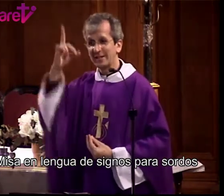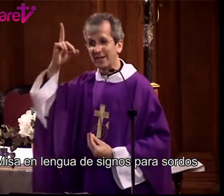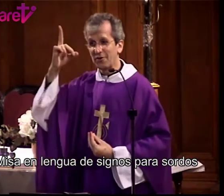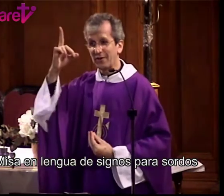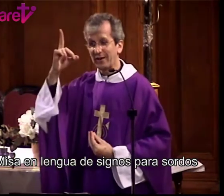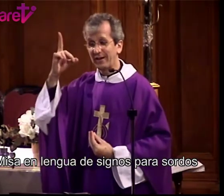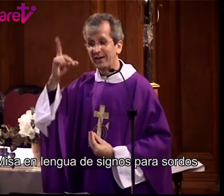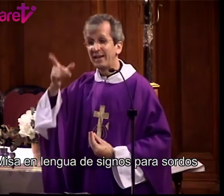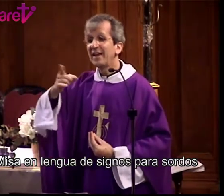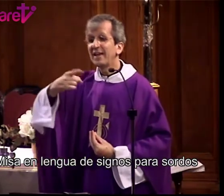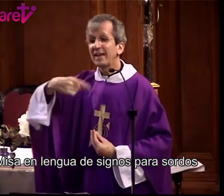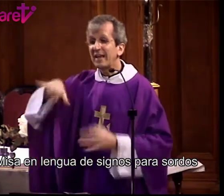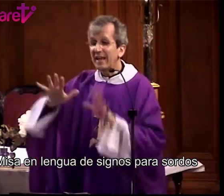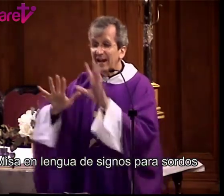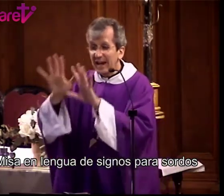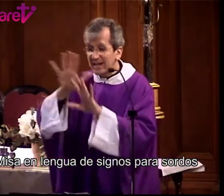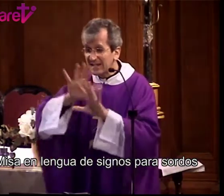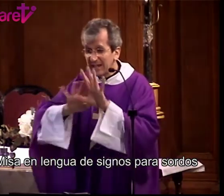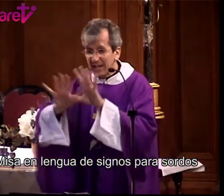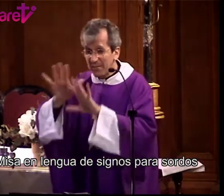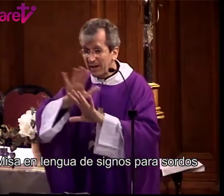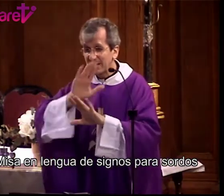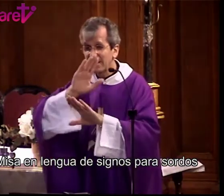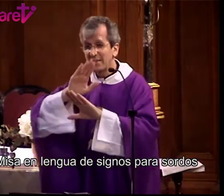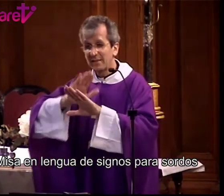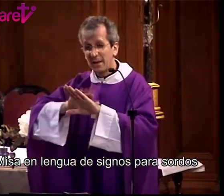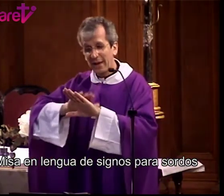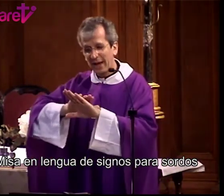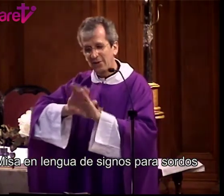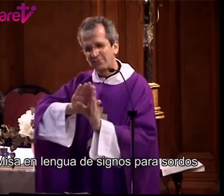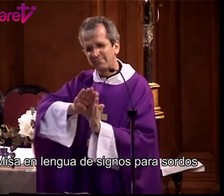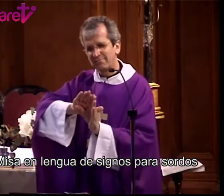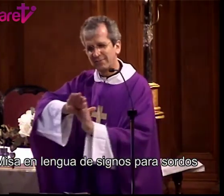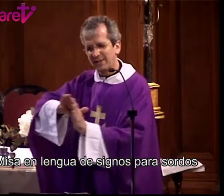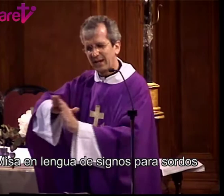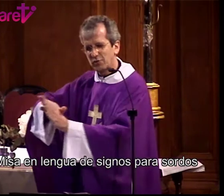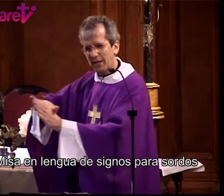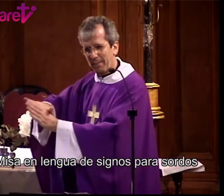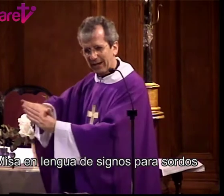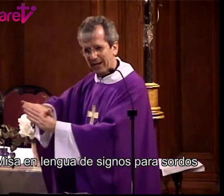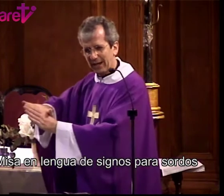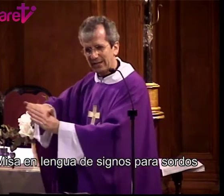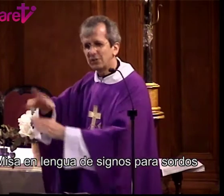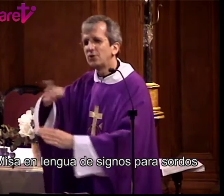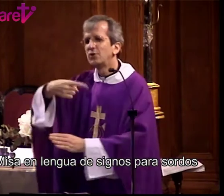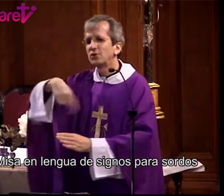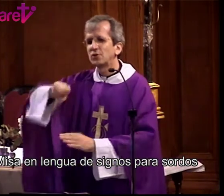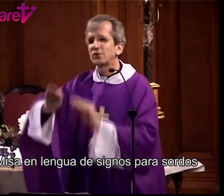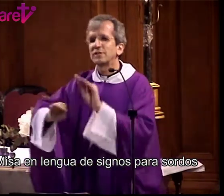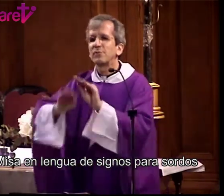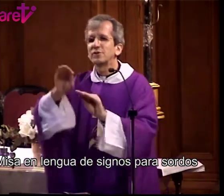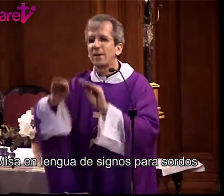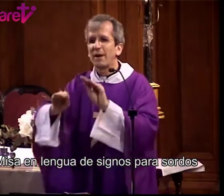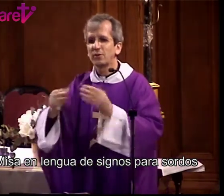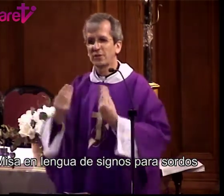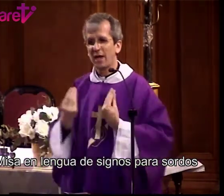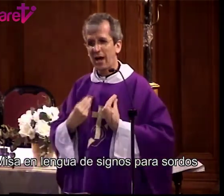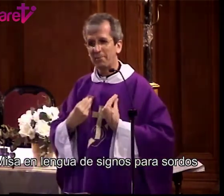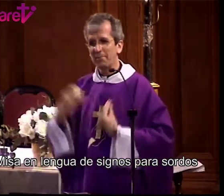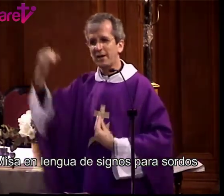Señor. Y las tinieblas del pecado tenemos que apartarlas. Nosotros estamos llamados a vivir en